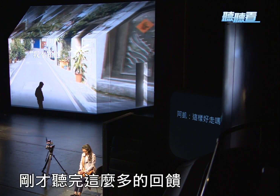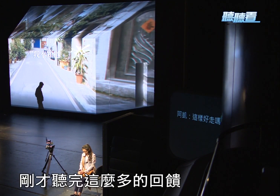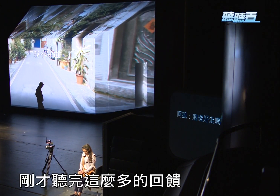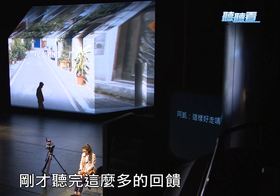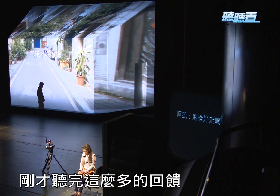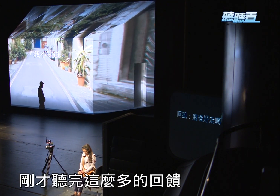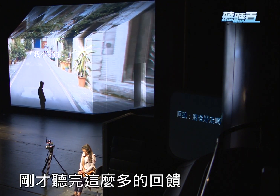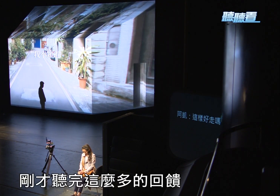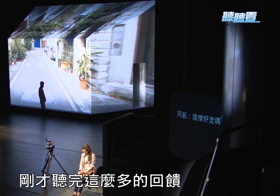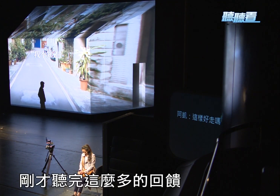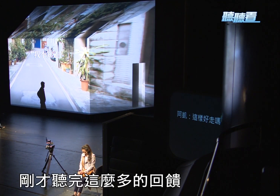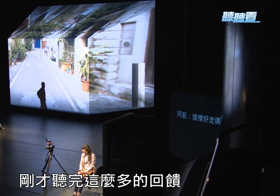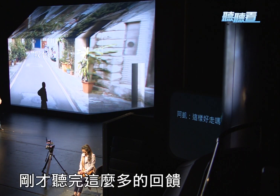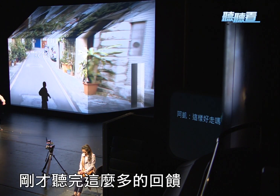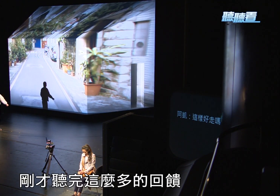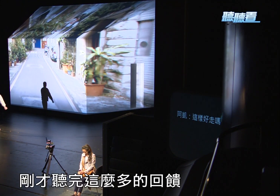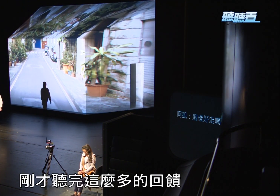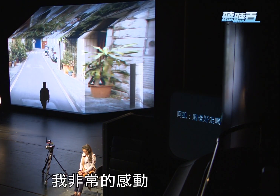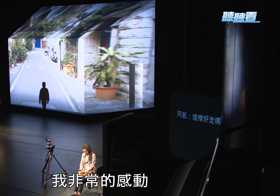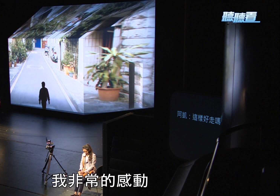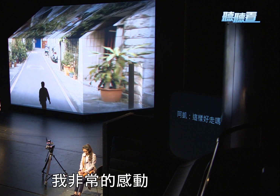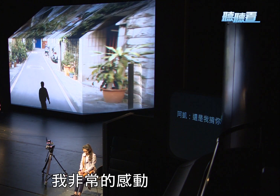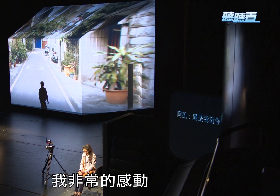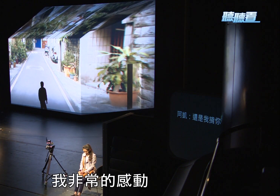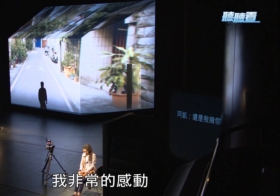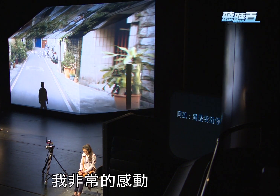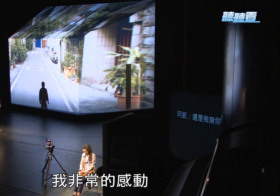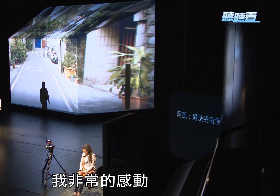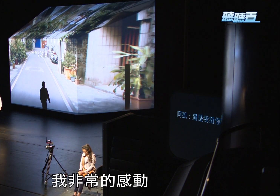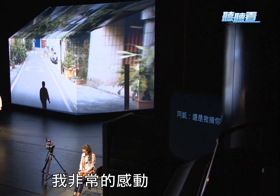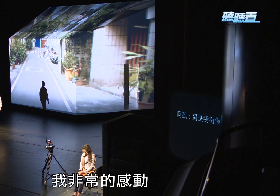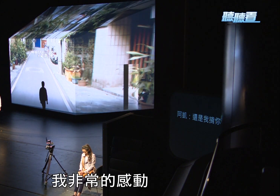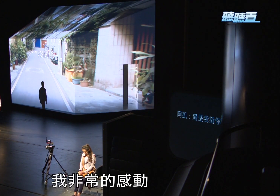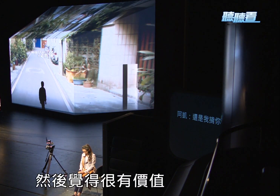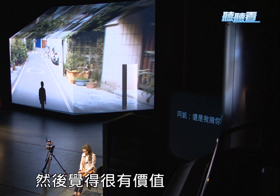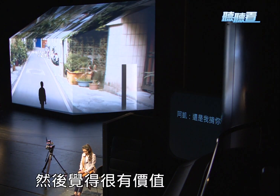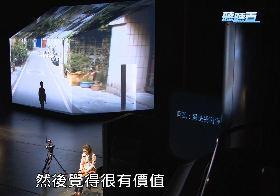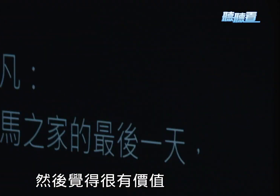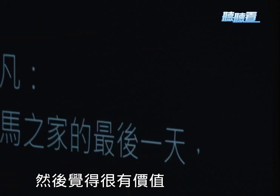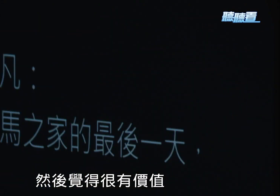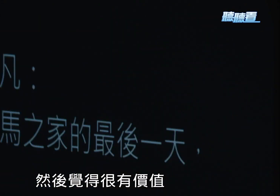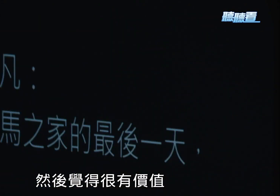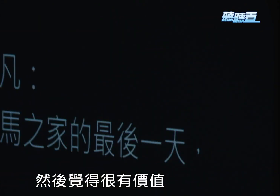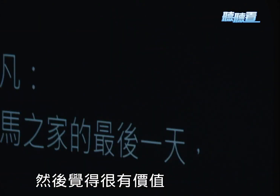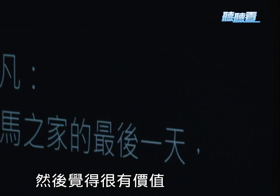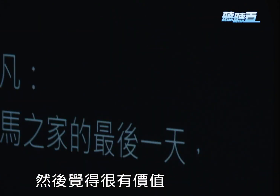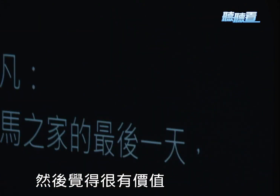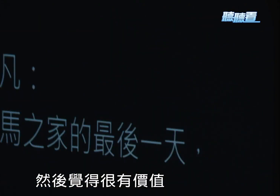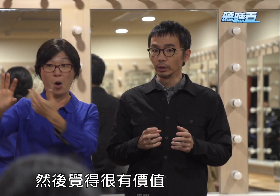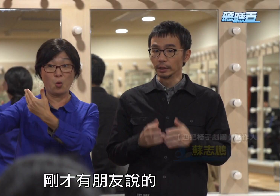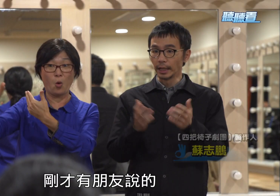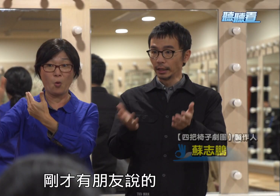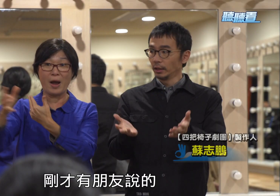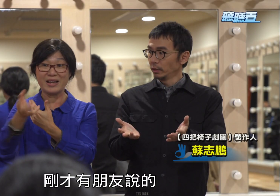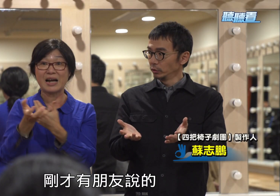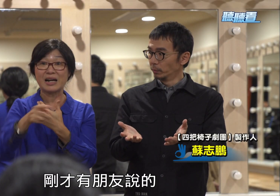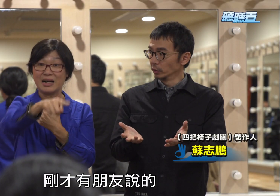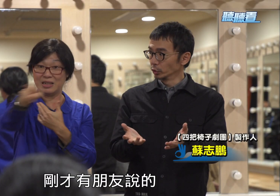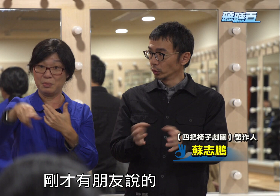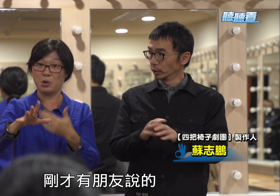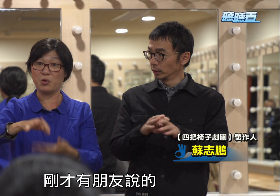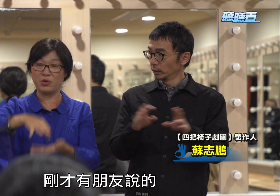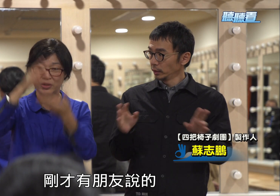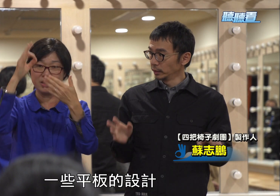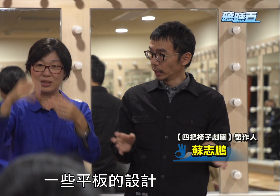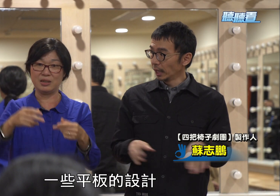这样好 走吗？刚才听完这么多的回馈，我非常的感动，然后觉得很有价值。刚才有